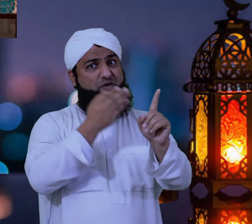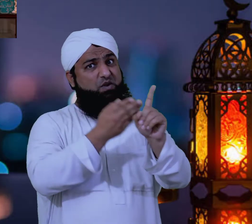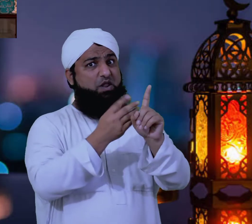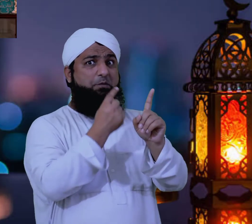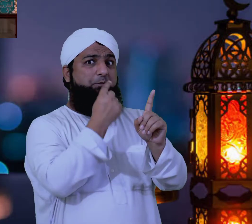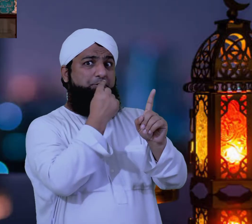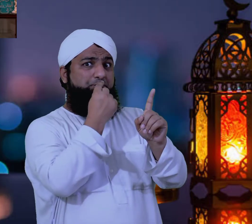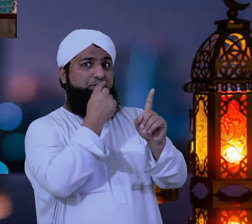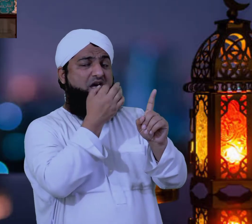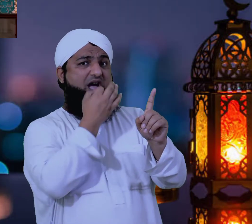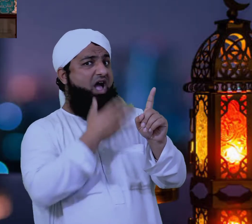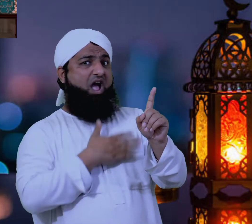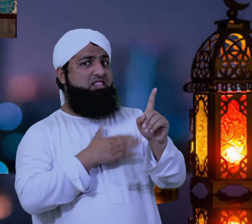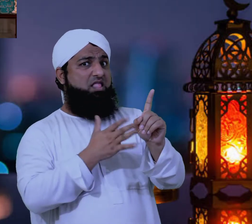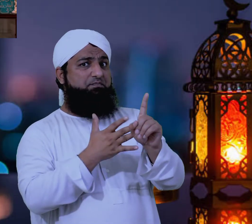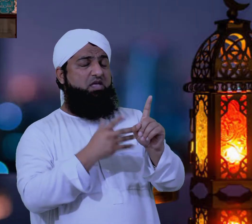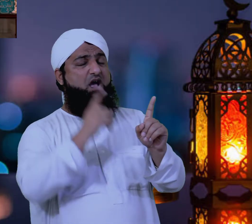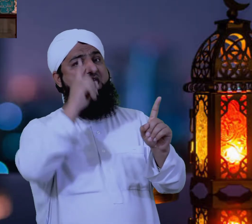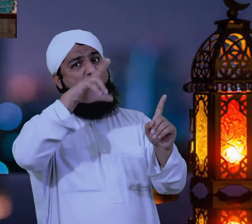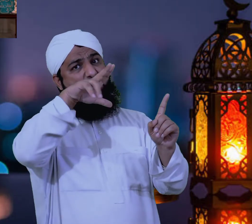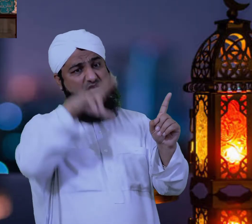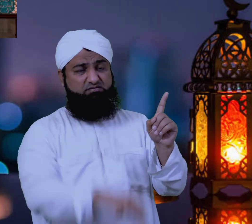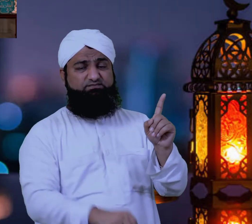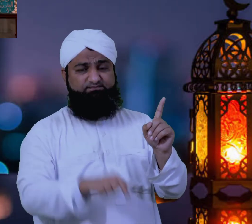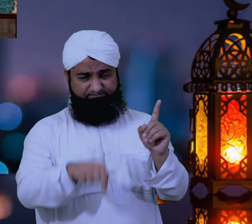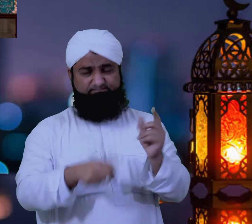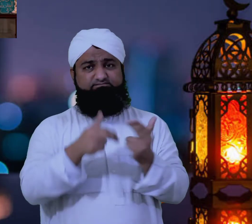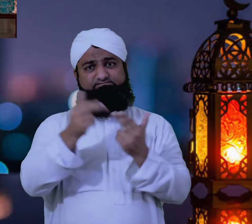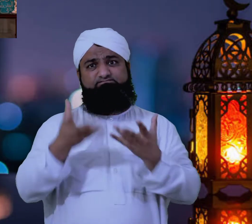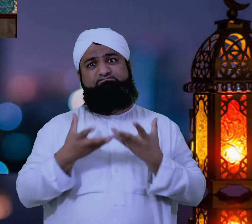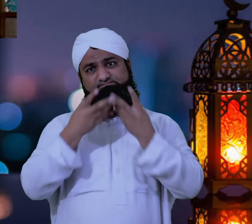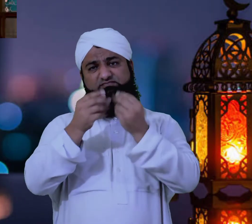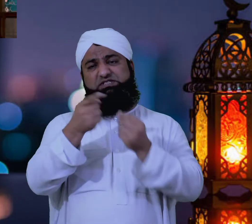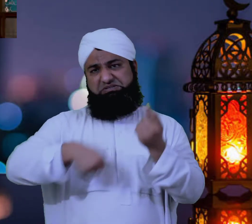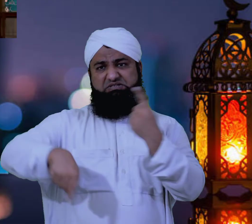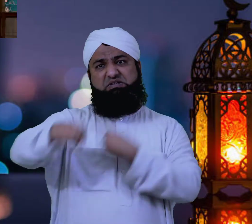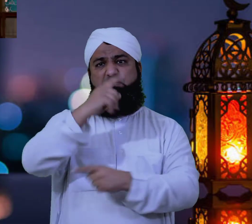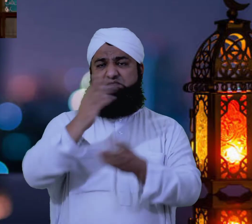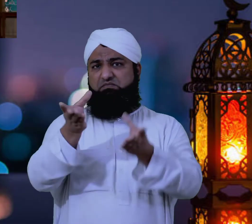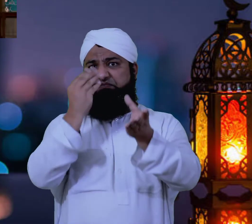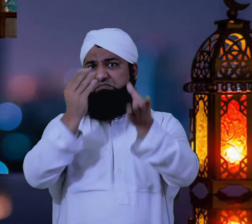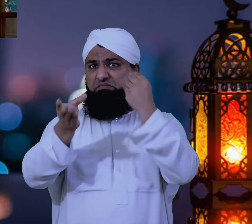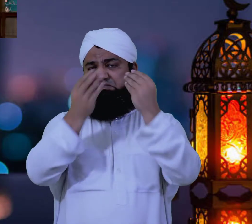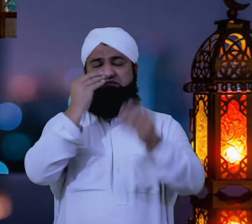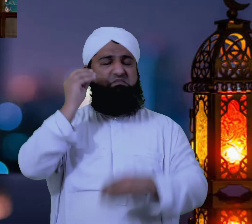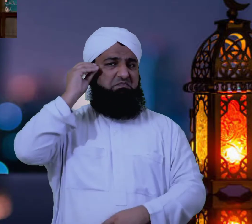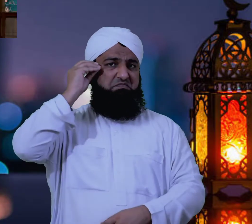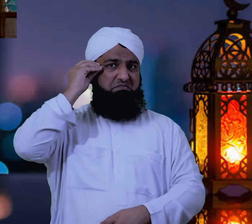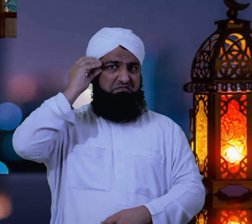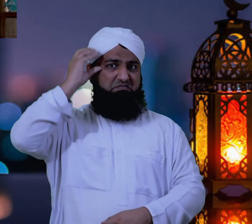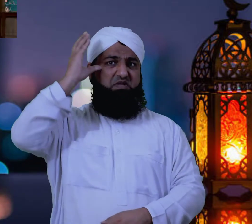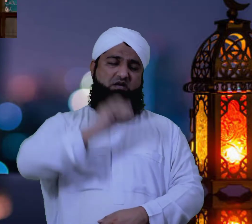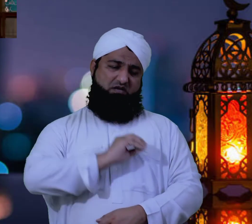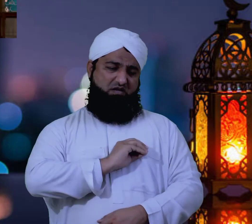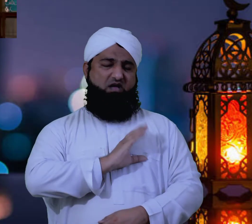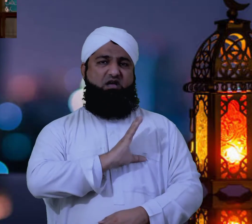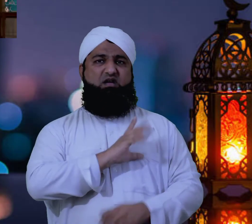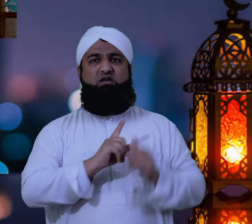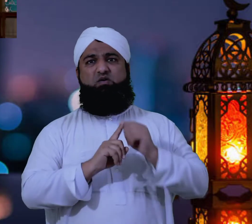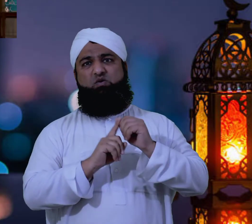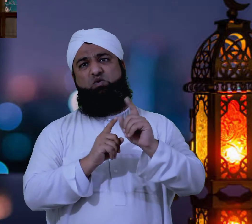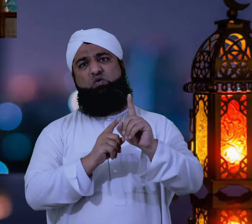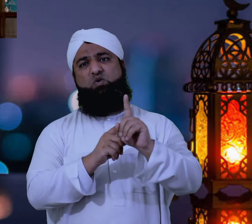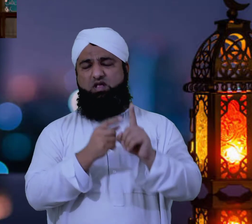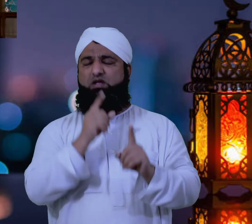پیش کیا گیا ہے۔ اس سے درس عبرت حاصل کیجیے۔ صدا رمضان المبارک کی